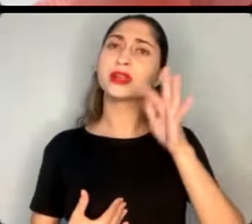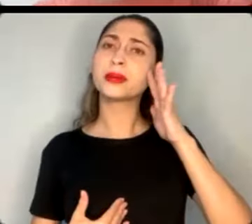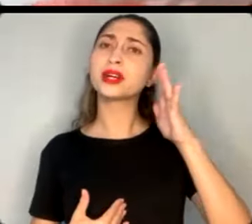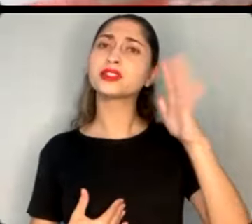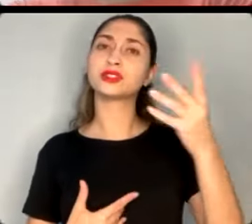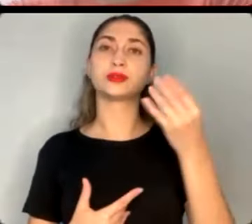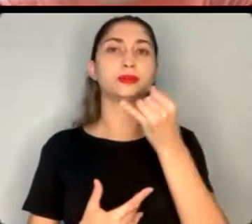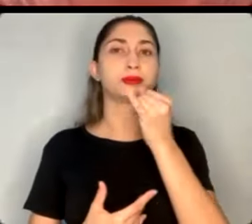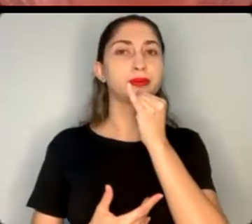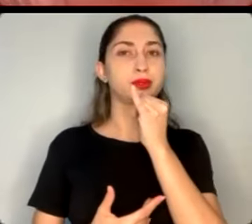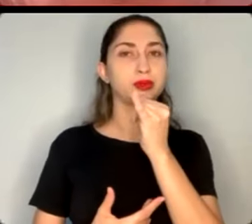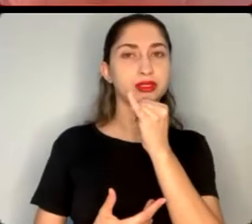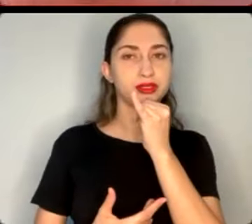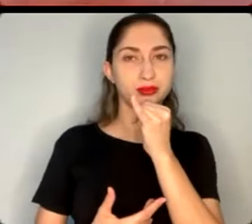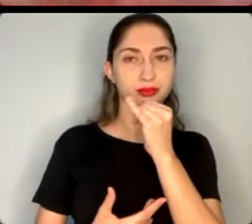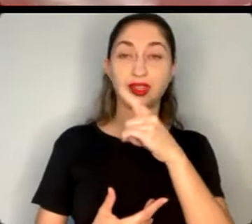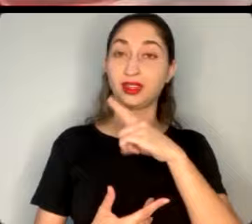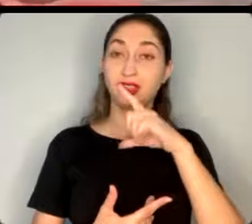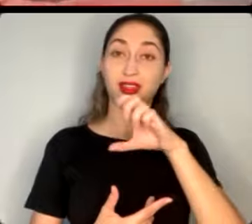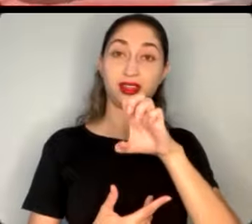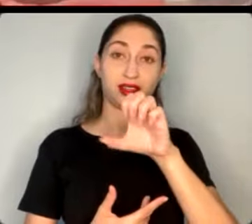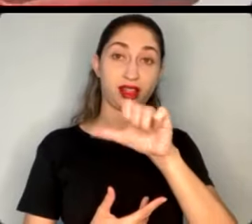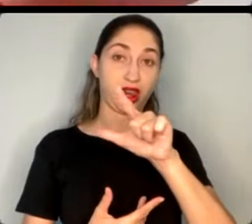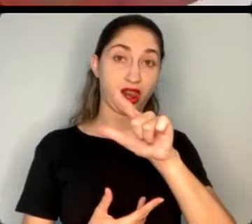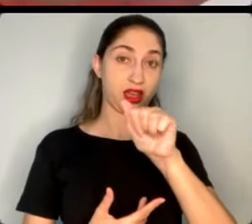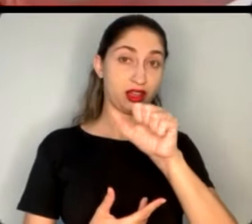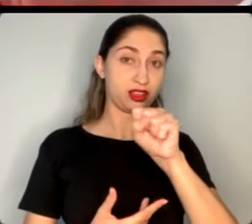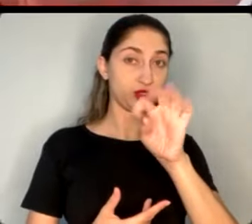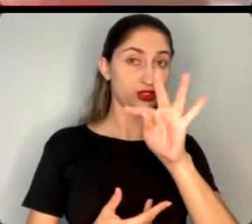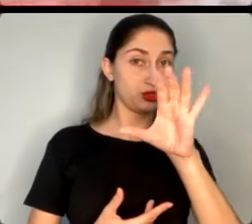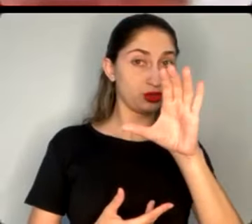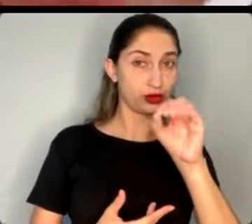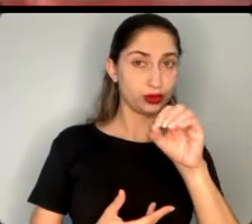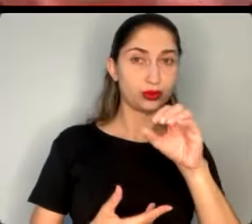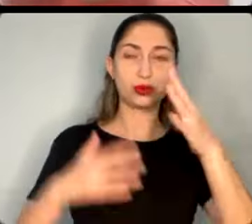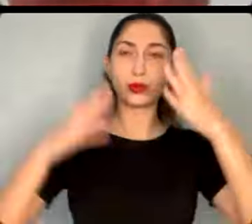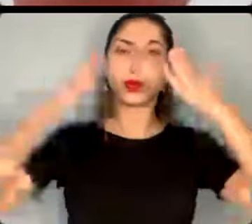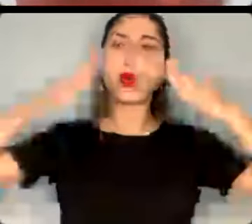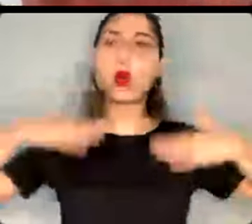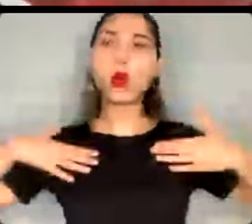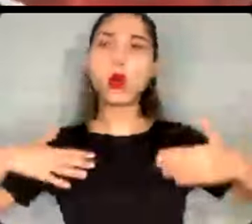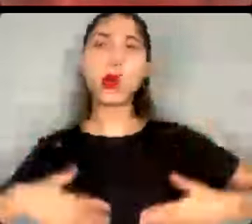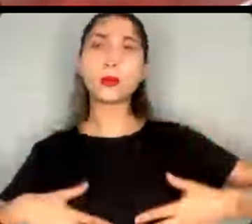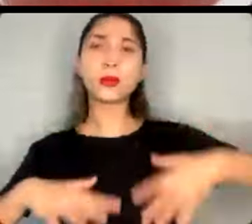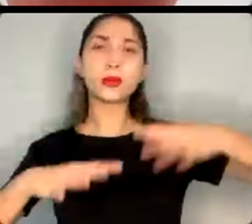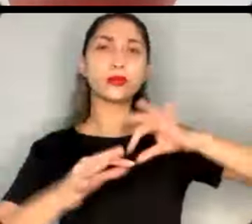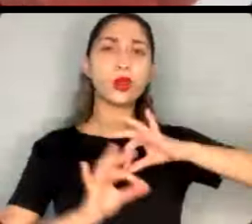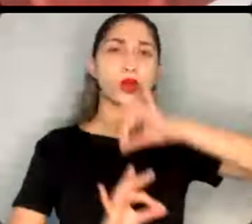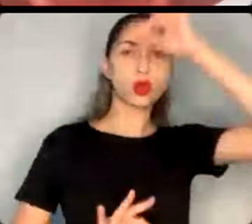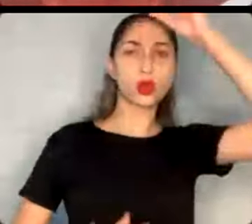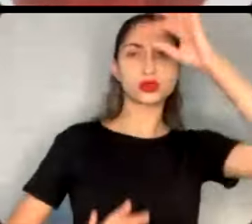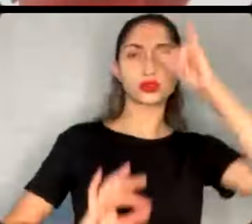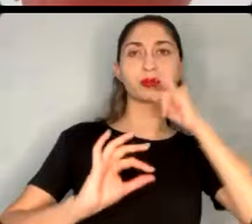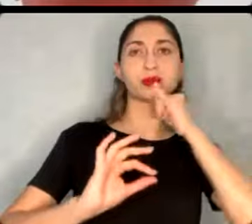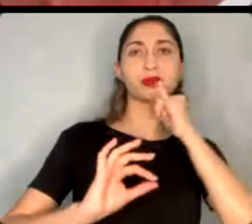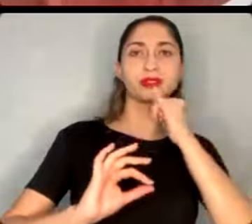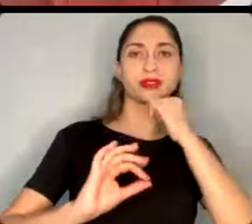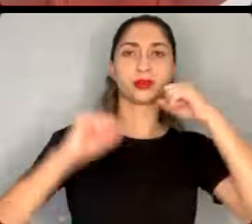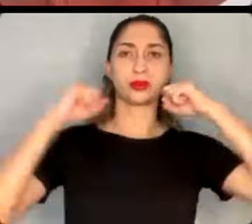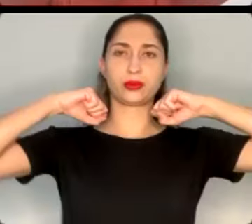um elástico nas extremidades do corpo, que você distancia, por exemplo, os cotovelos e